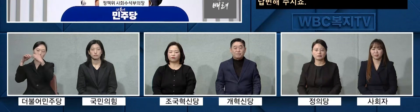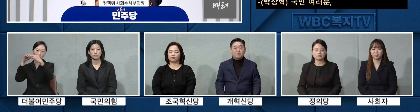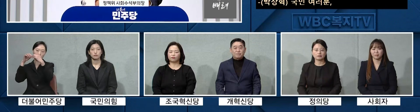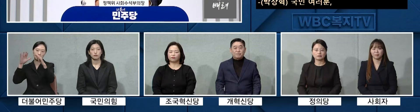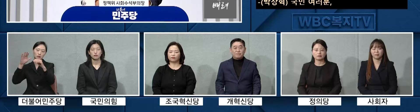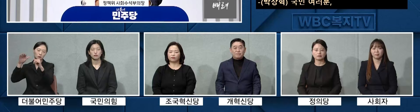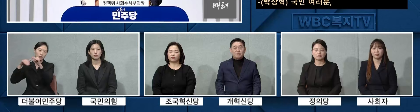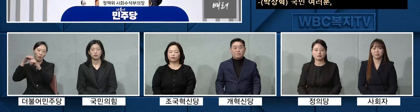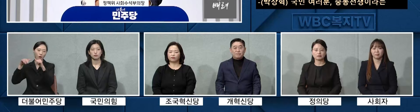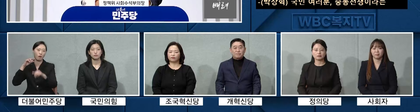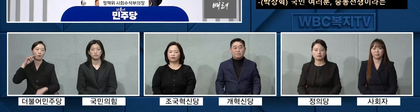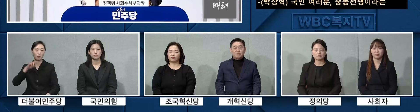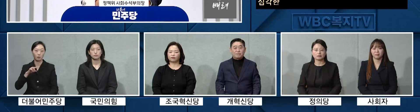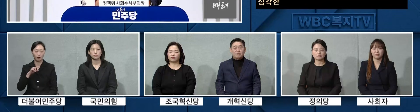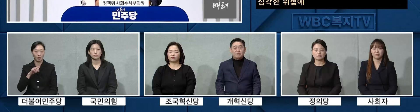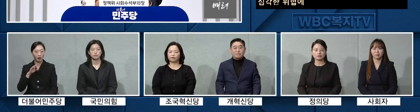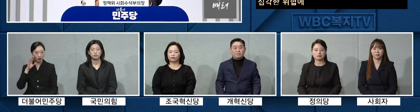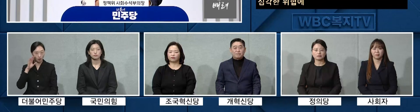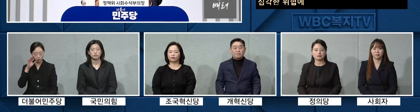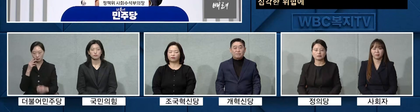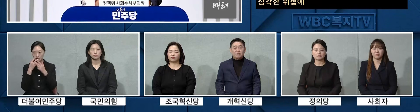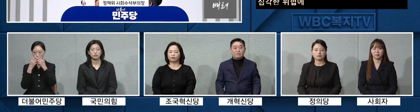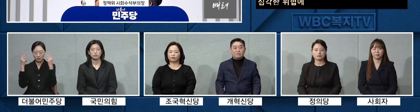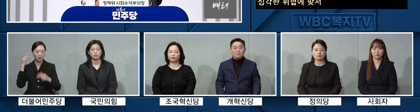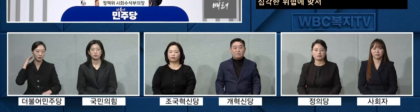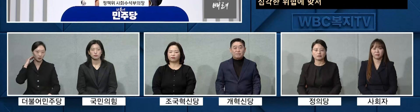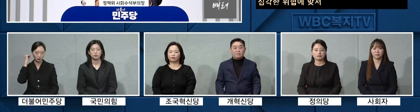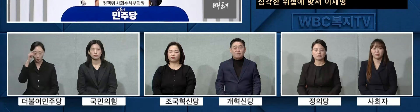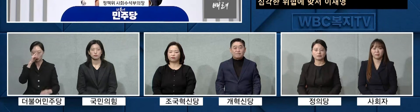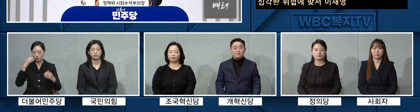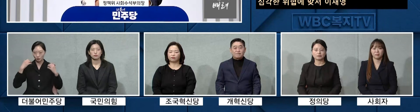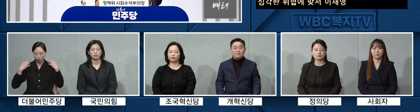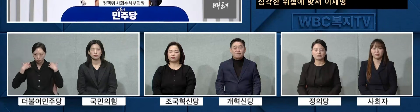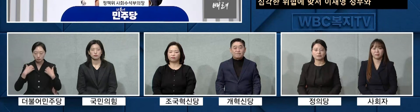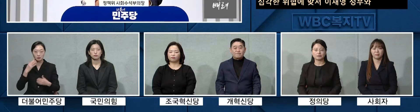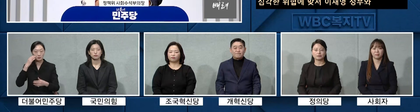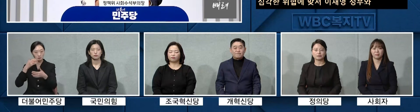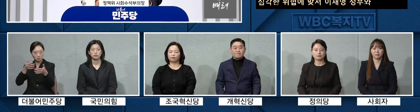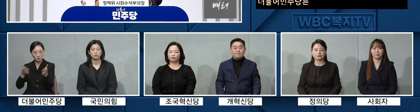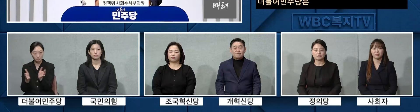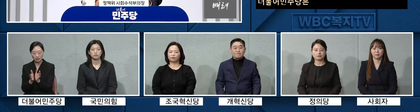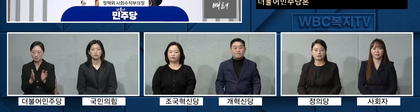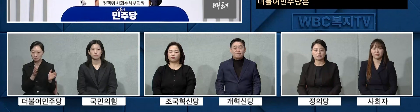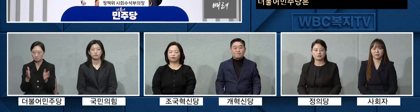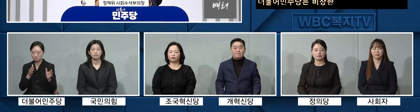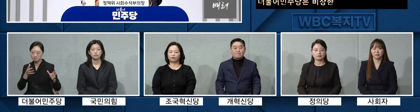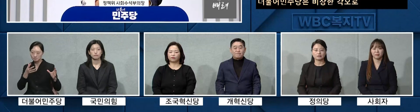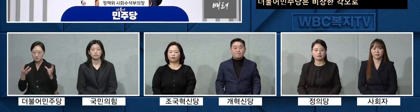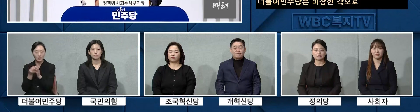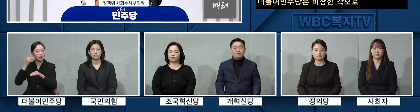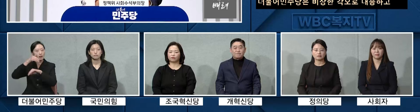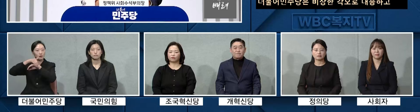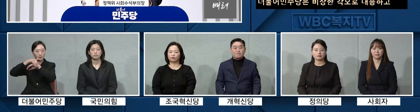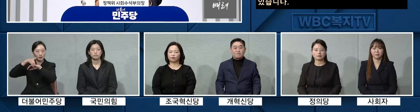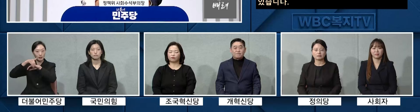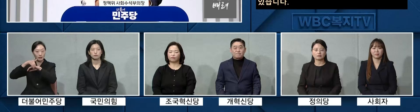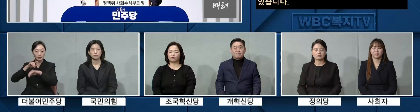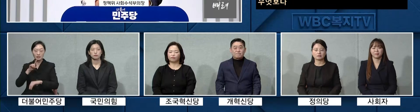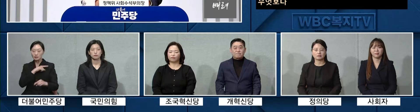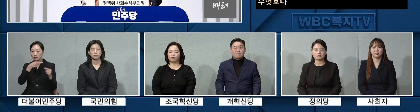맞서 이재명 정부와 더불어민주당은 비상한 각오로 대응하고 있습니다. 무엇보다 국민 안전이